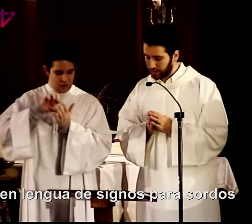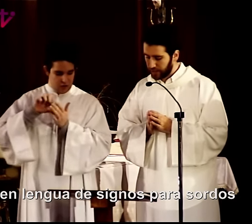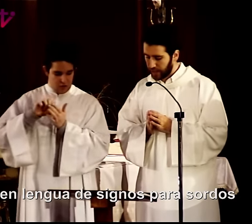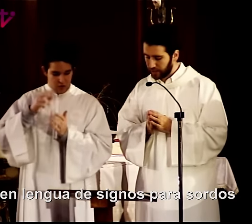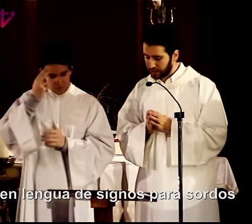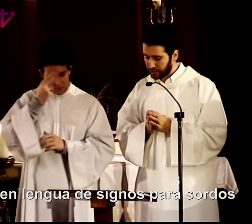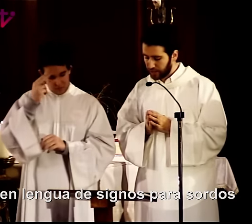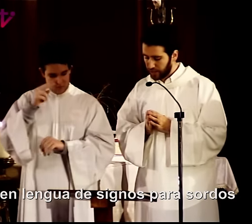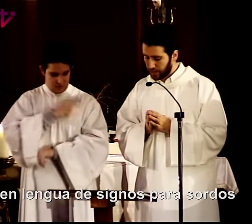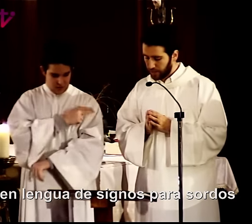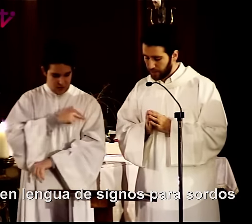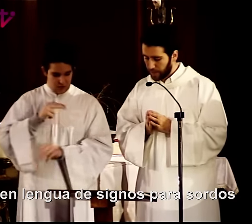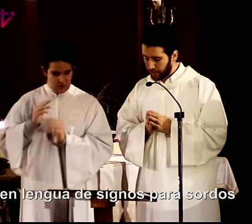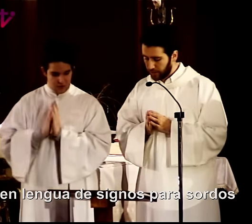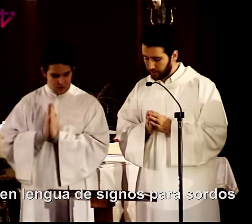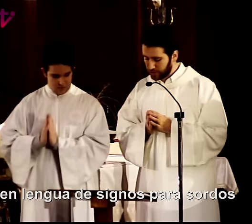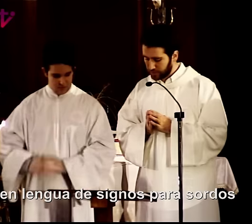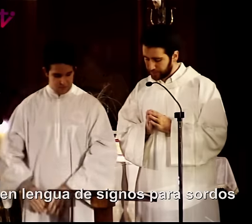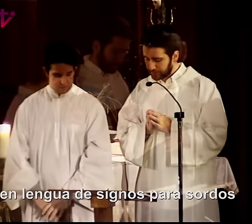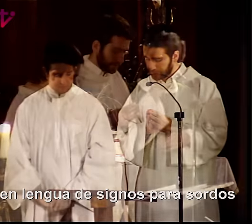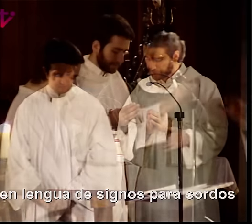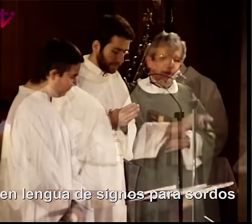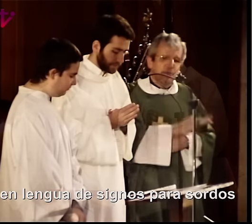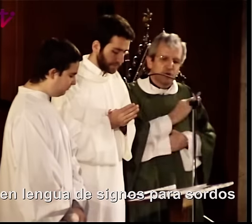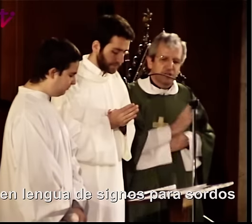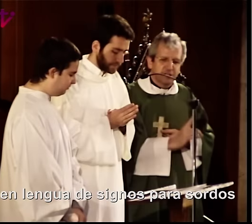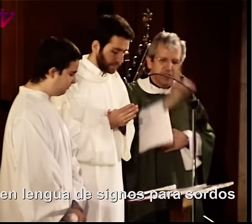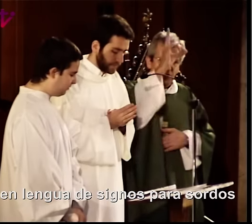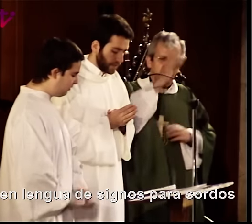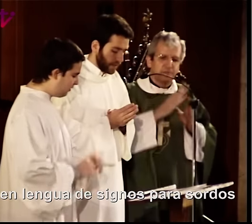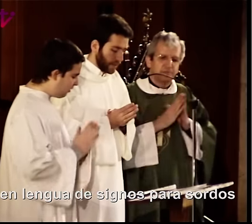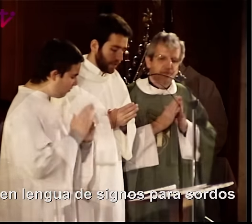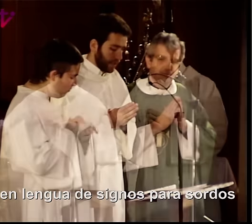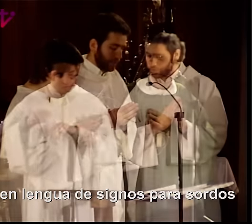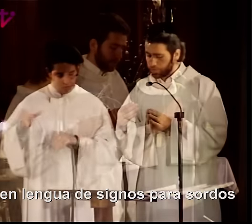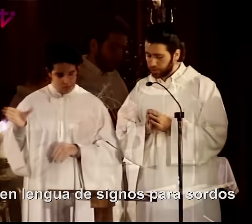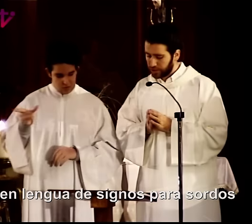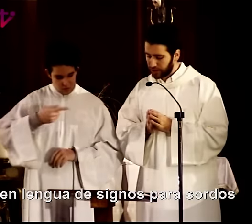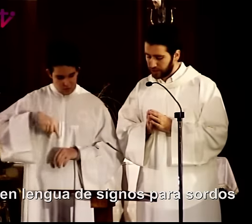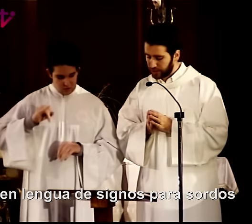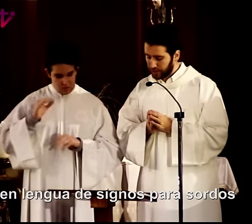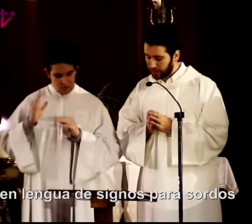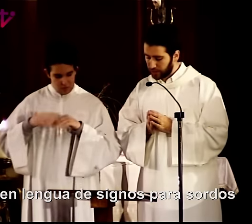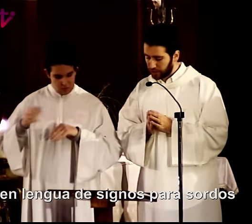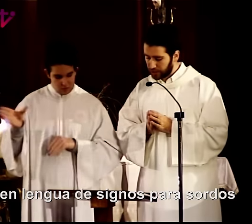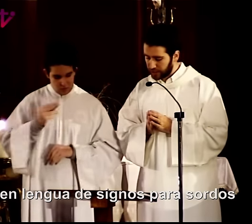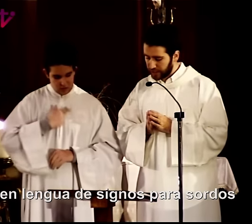hospitalarios, oremos. Te lo pedimos, Señor. por nosotros y por todos los